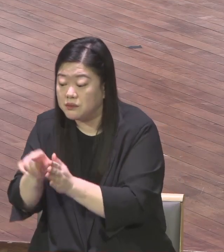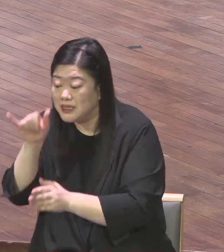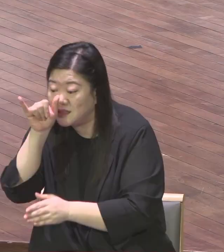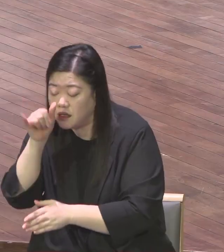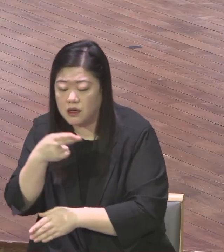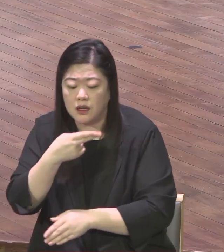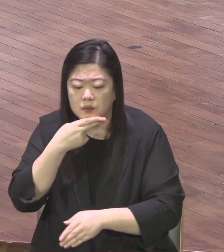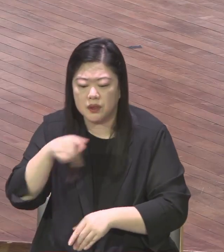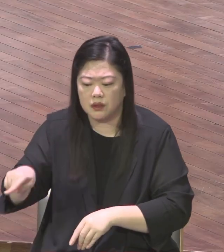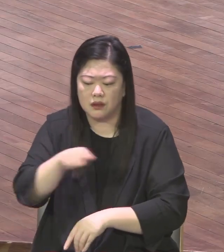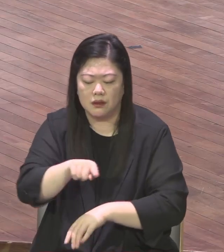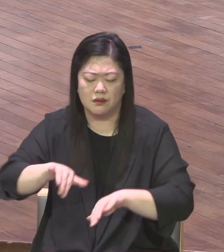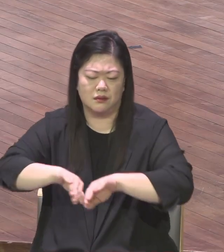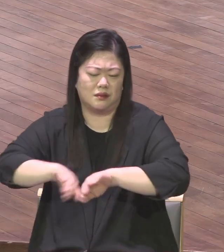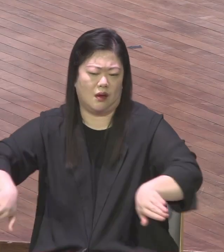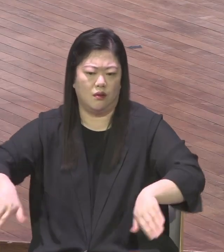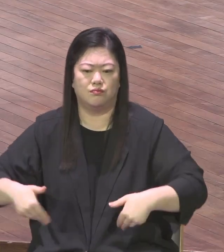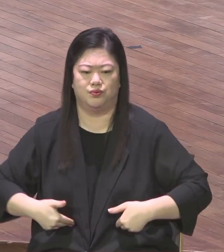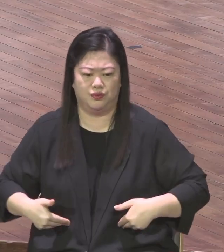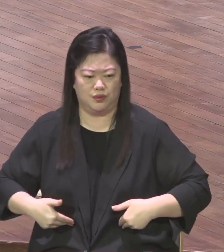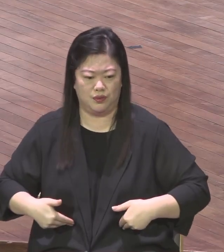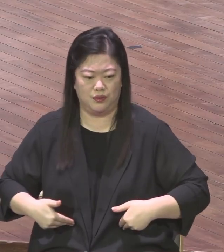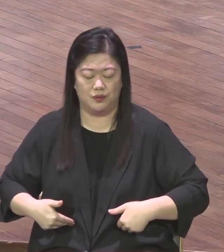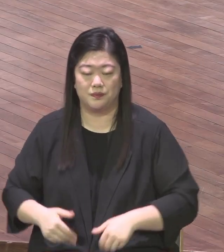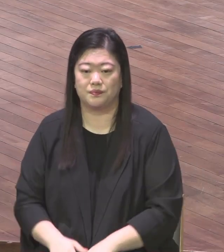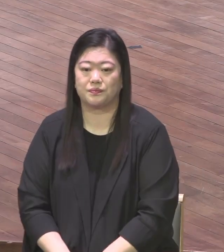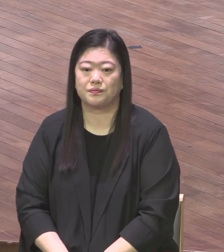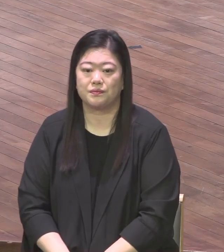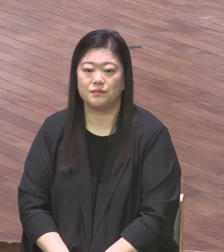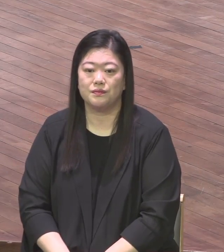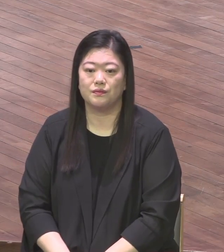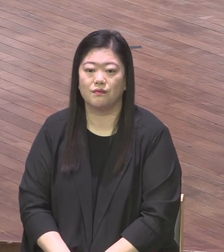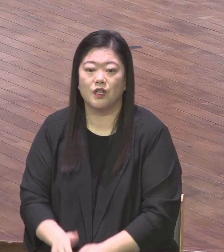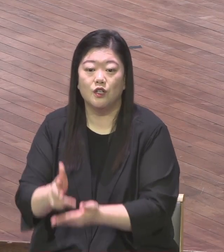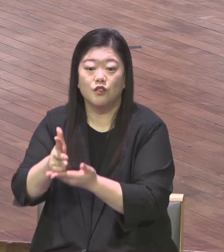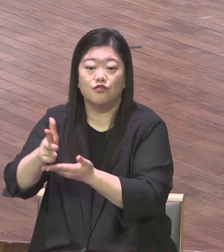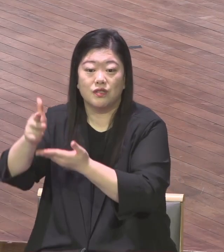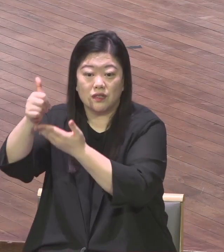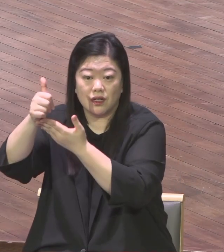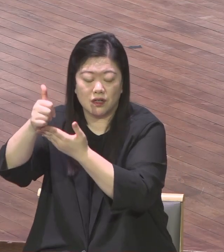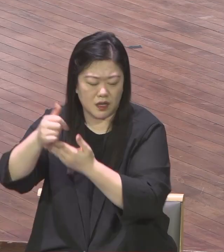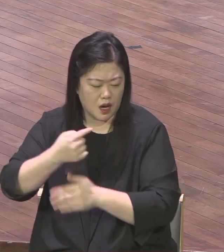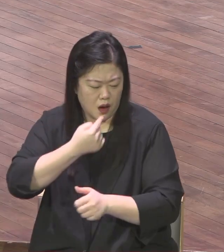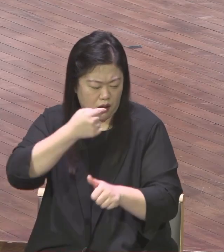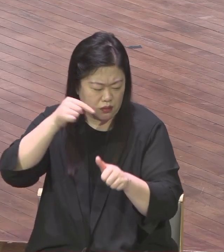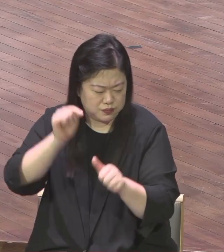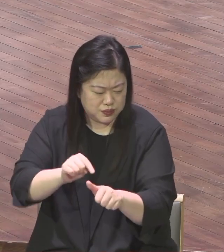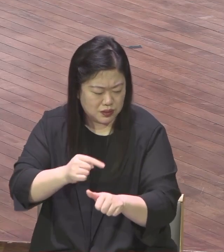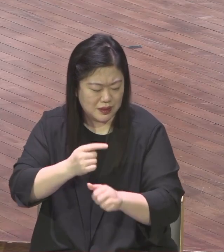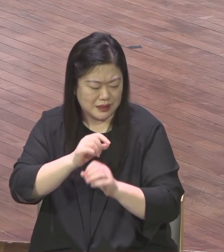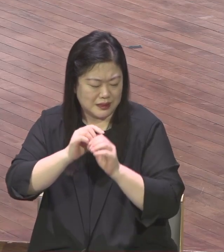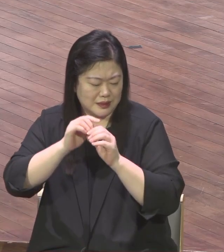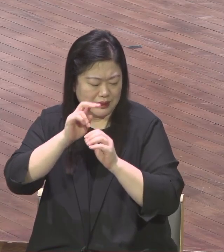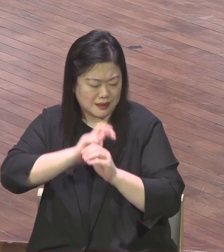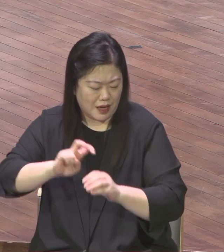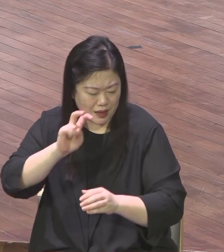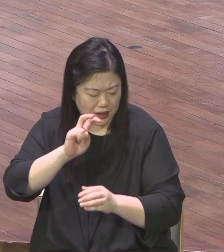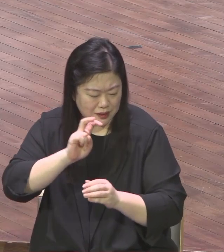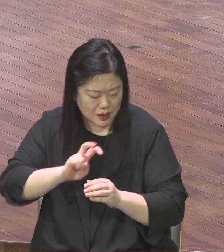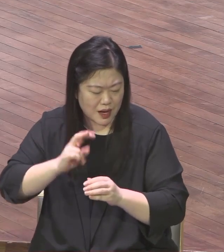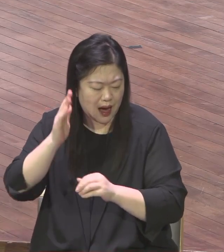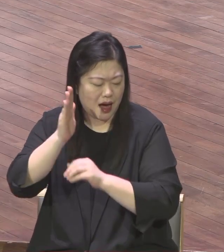아멘. 16절 봅니다. 주께서 호령과 천사장의 소리와 하나님의 나팔 소리로